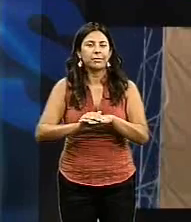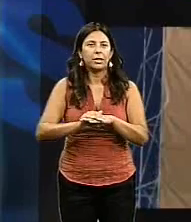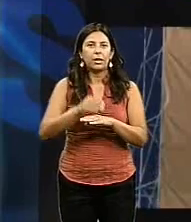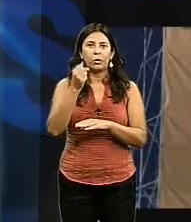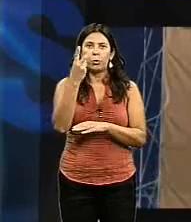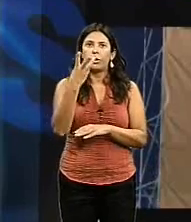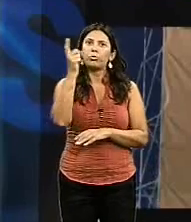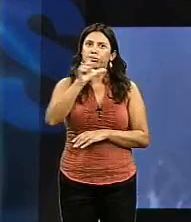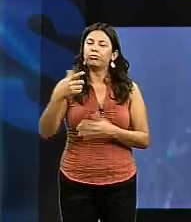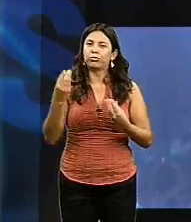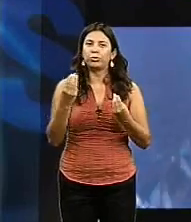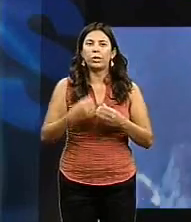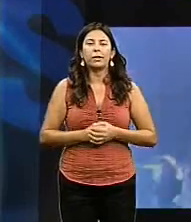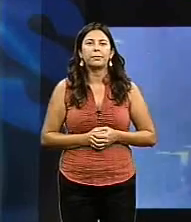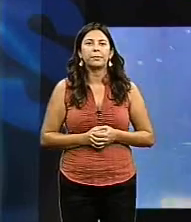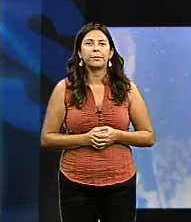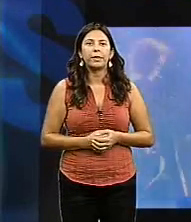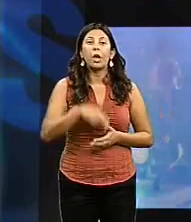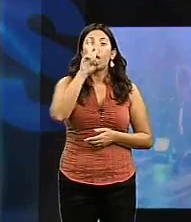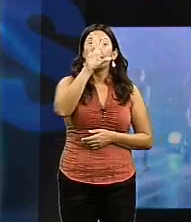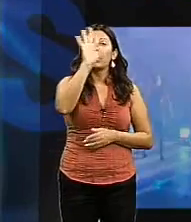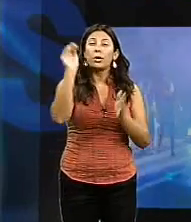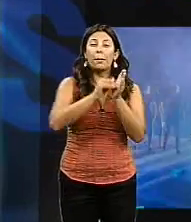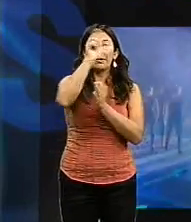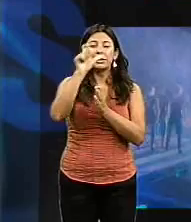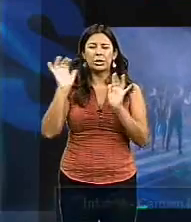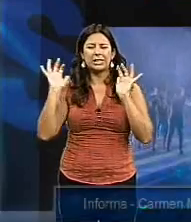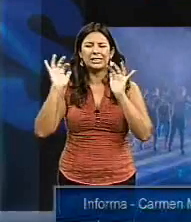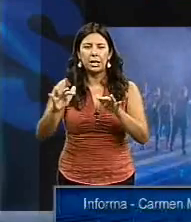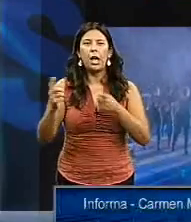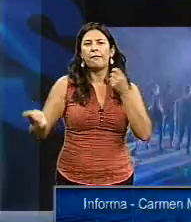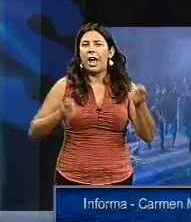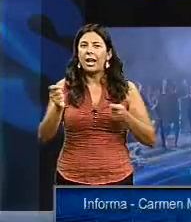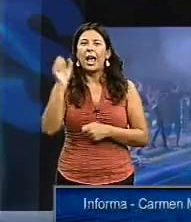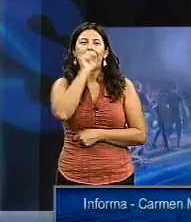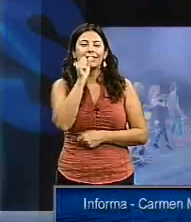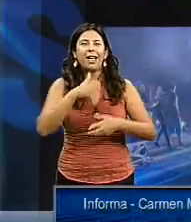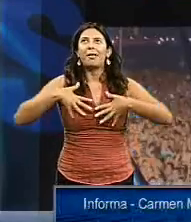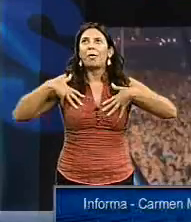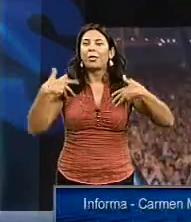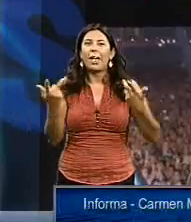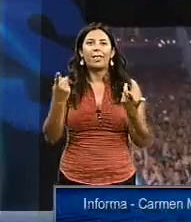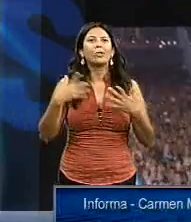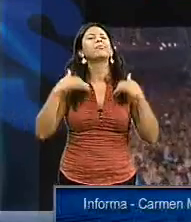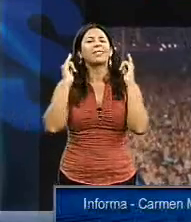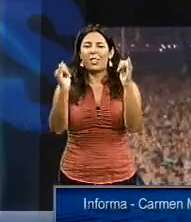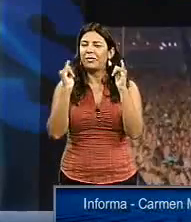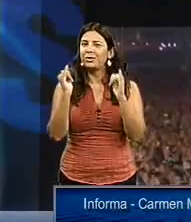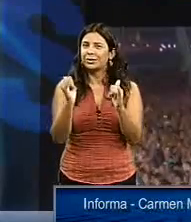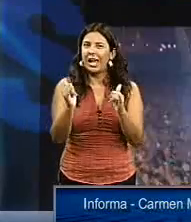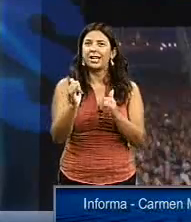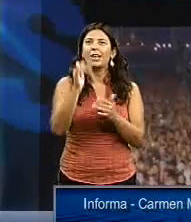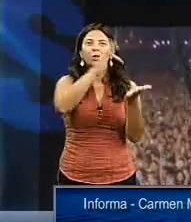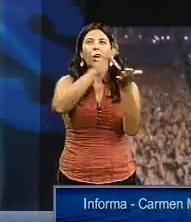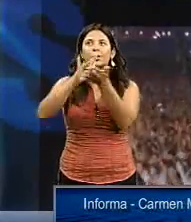Cádiz Latino. Más de 250.000 seguidores que han bailado, cantado, se han emocionado y han disfrutado con las actuaciones